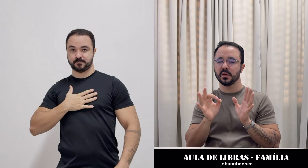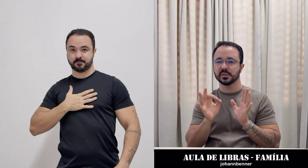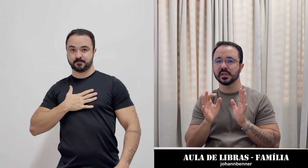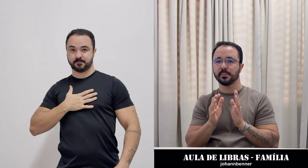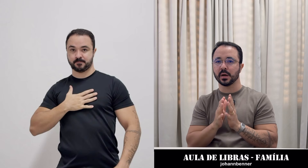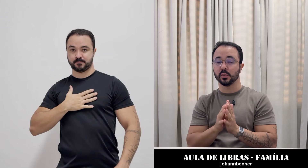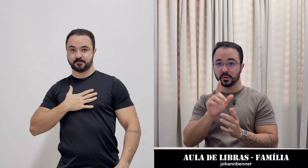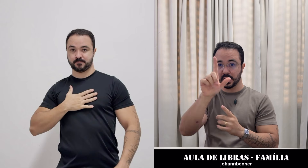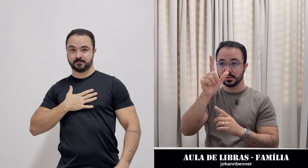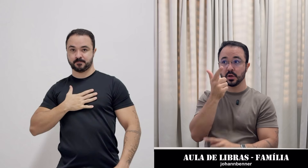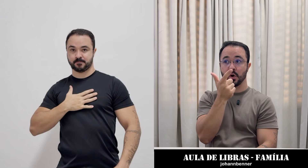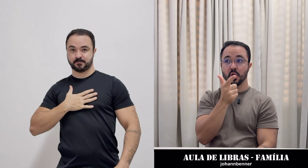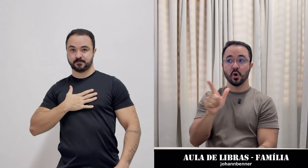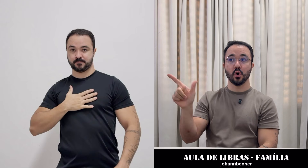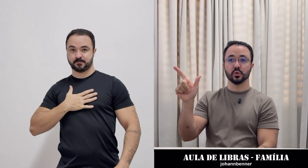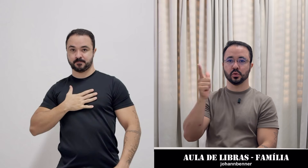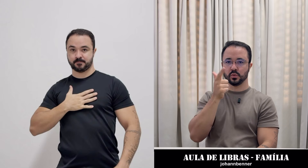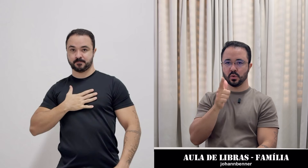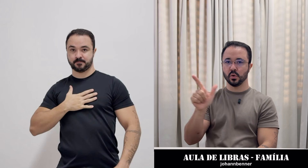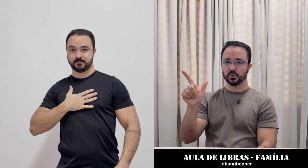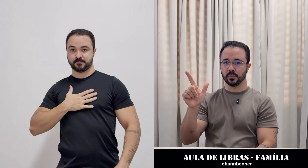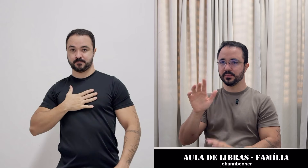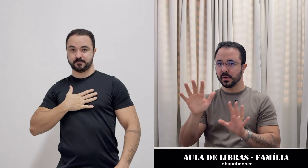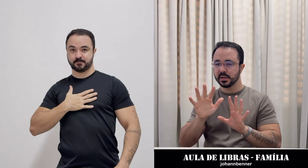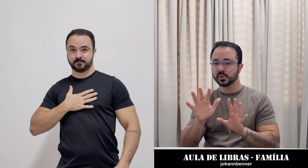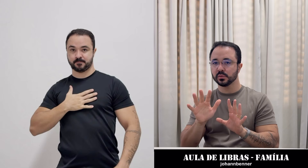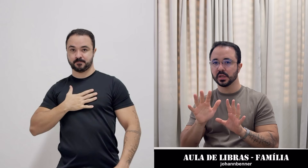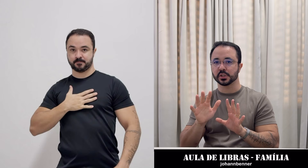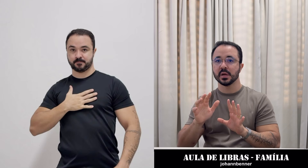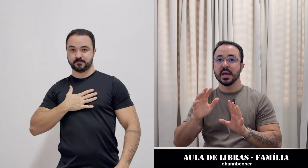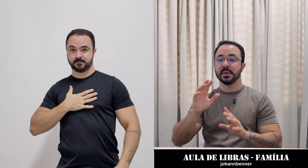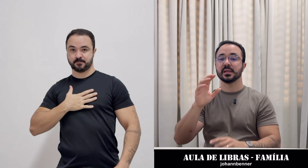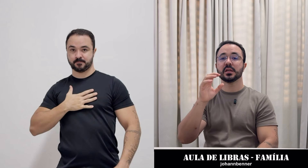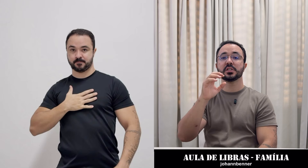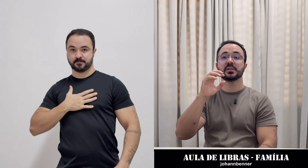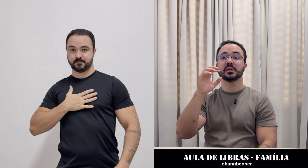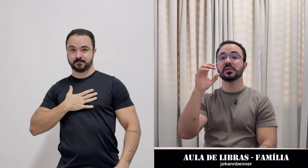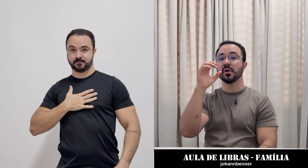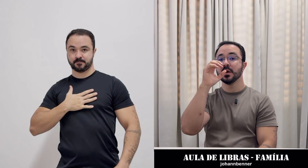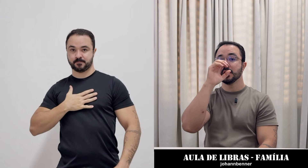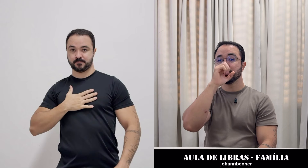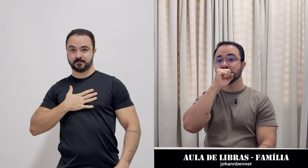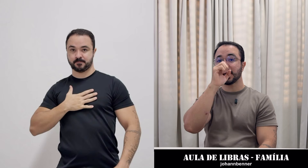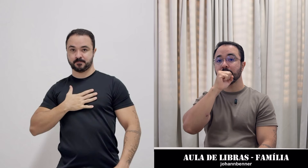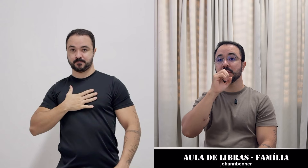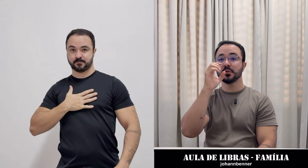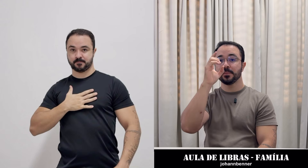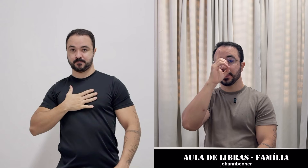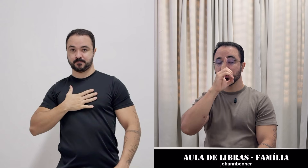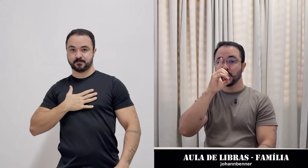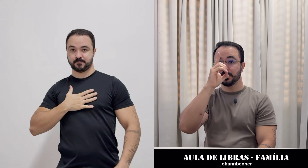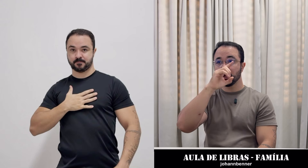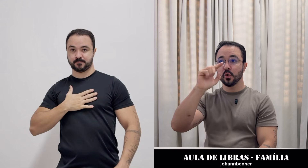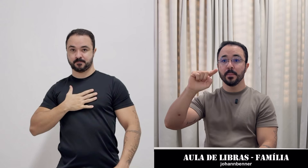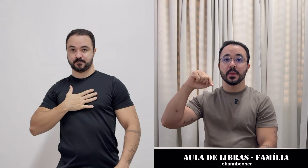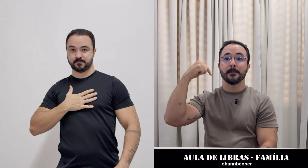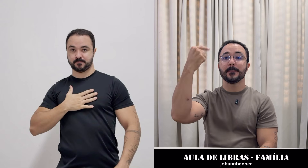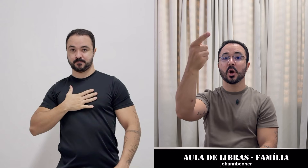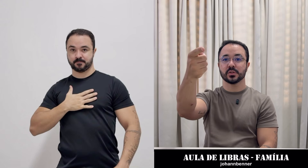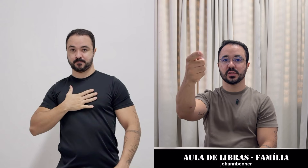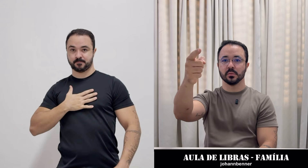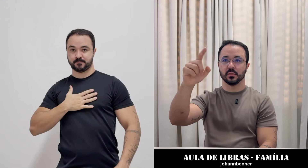a gente tem um sinal para outro, que é esse aqui, ó. Outro, outro. Não é nesse contexto. Mas ele quis dizer assim, ó. No sábado,